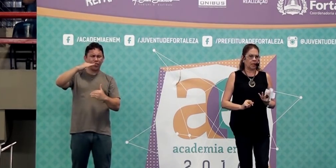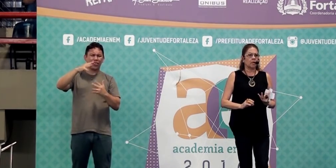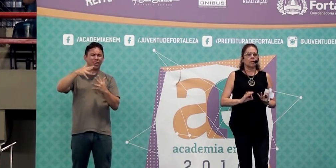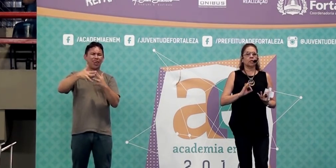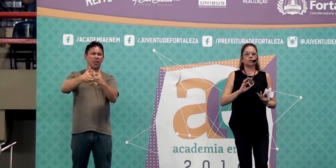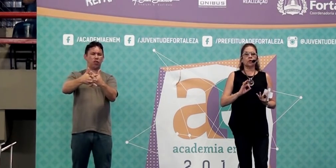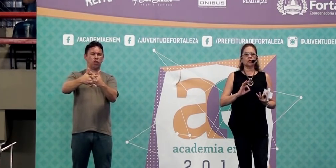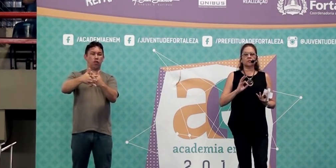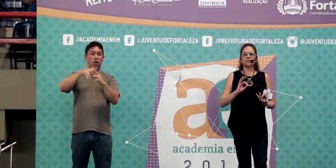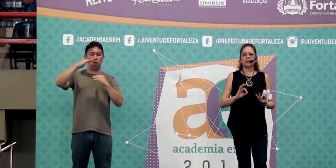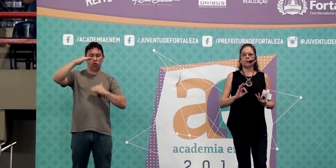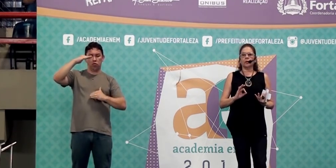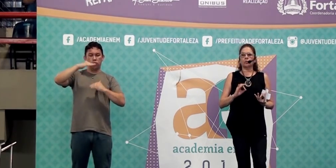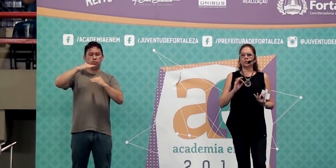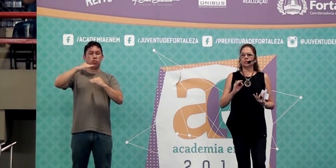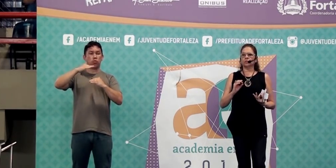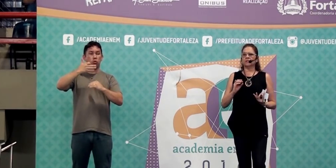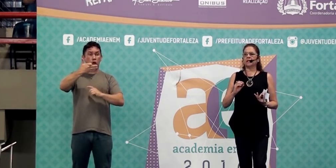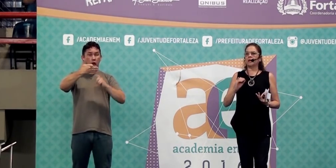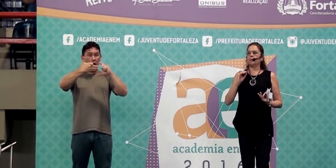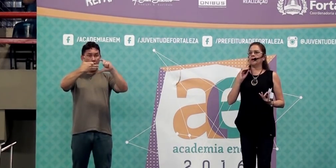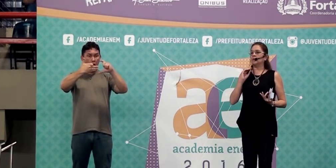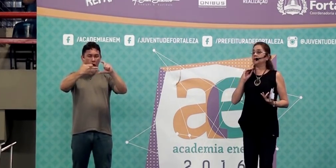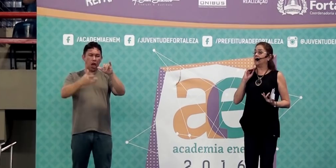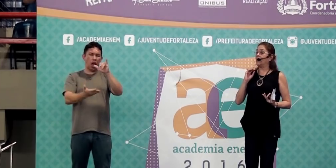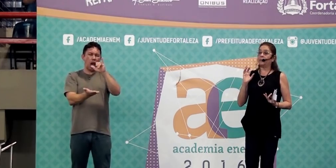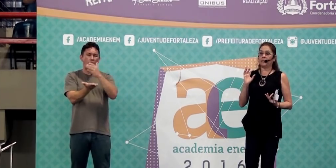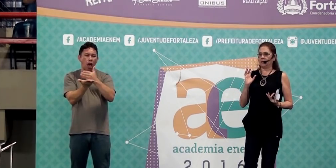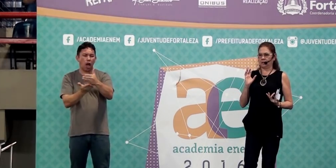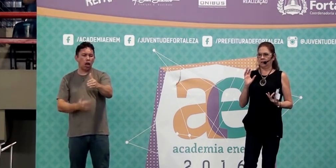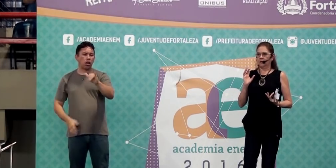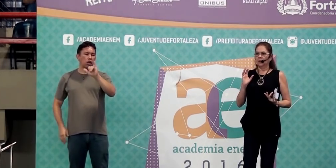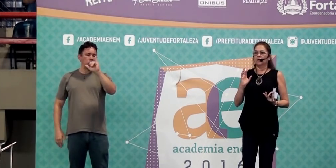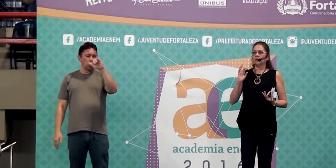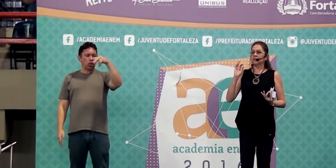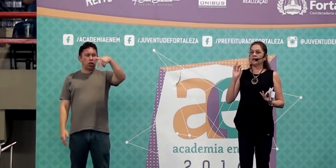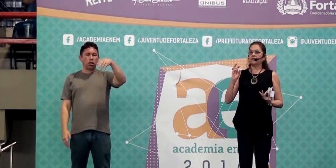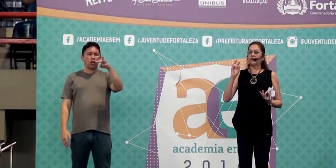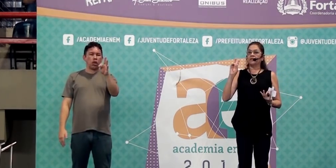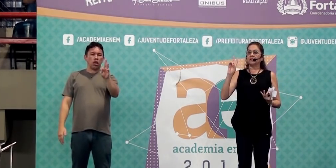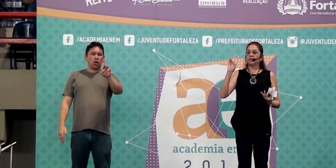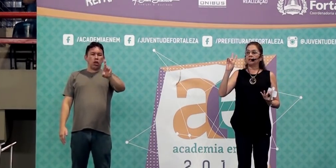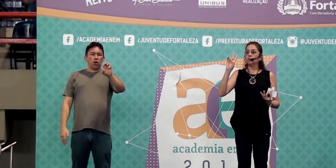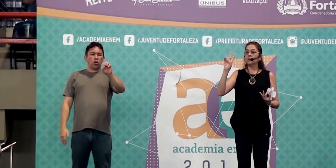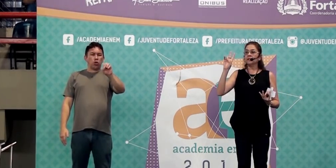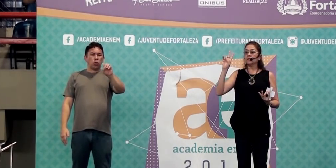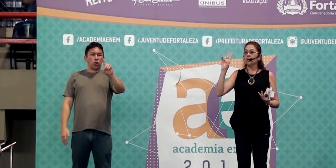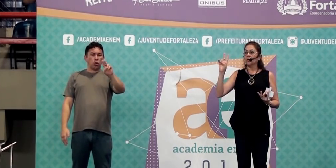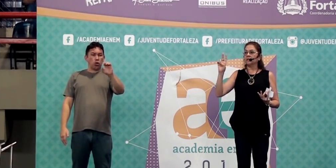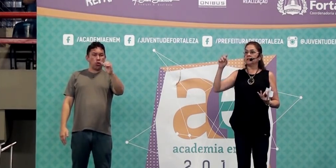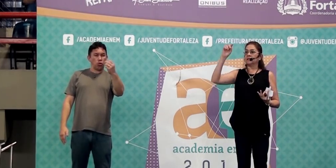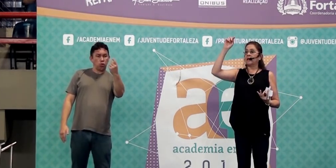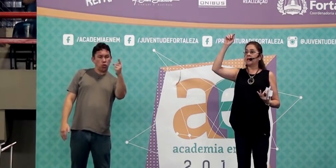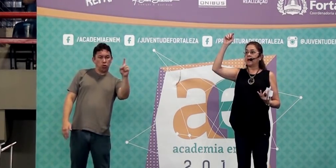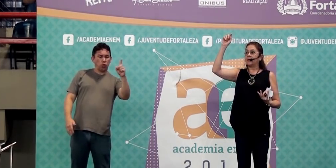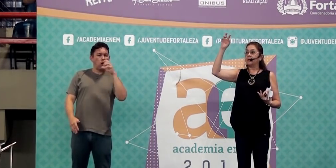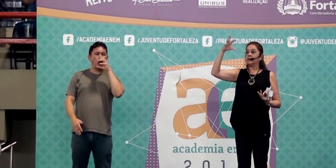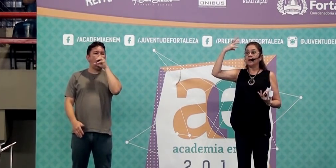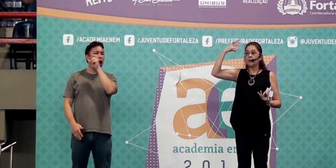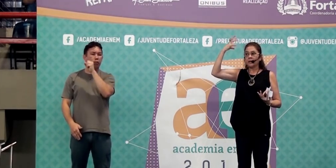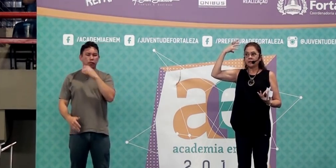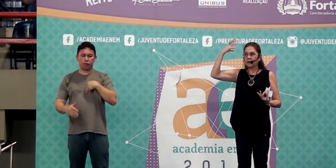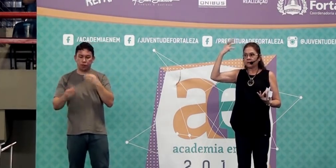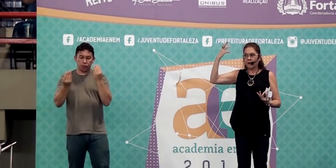desenvolvimento. Introdução, eu costumo dizer que é uma coisa rápida. Você vai fazer 2 coisas. Quem